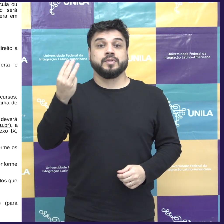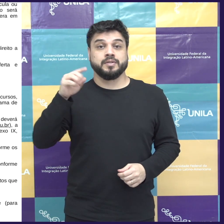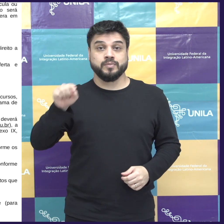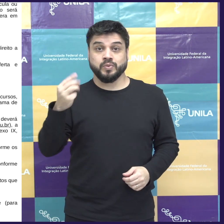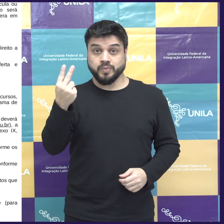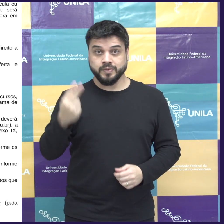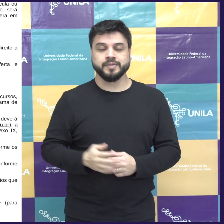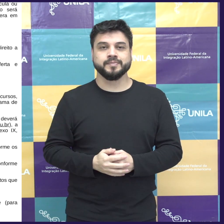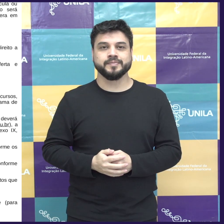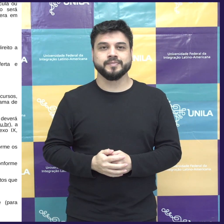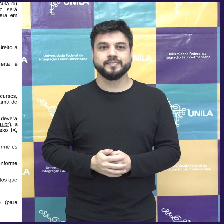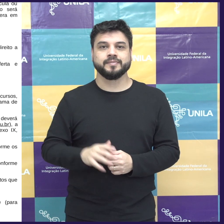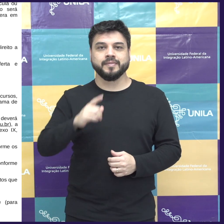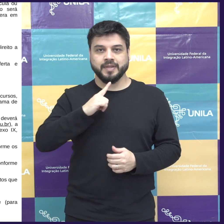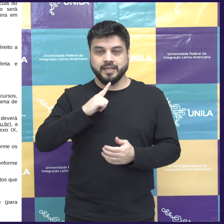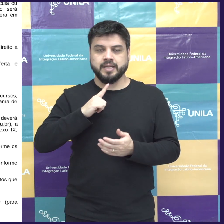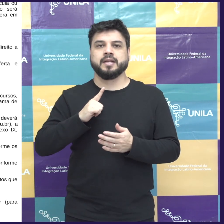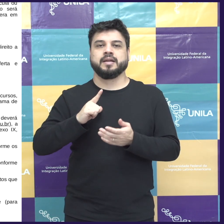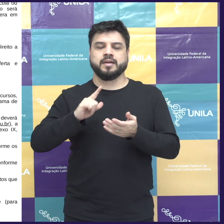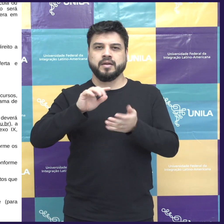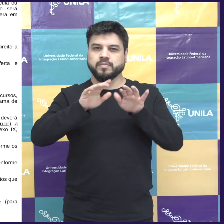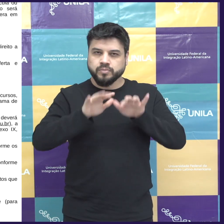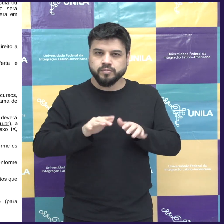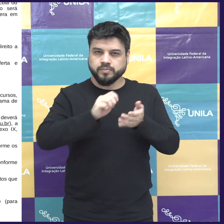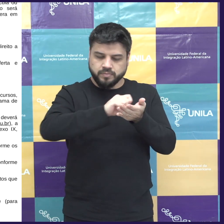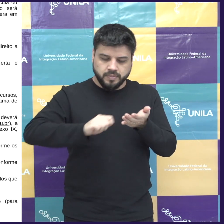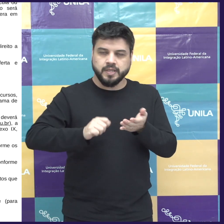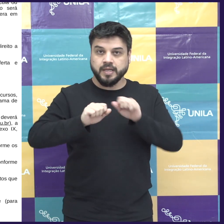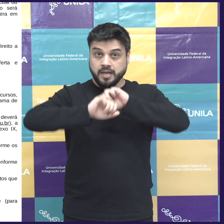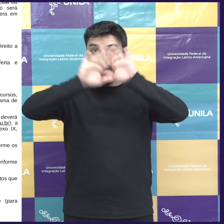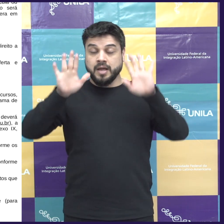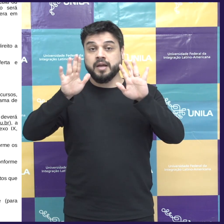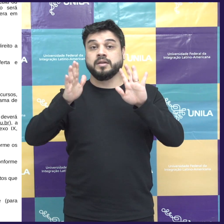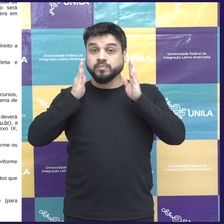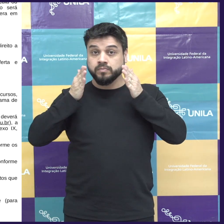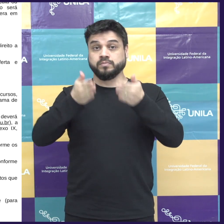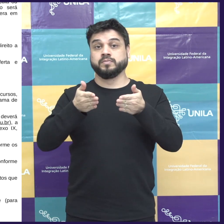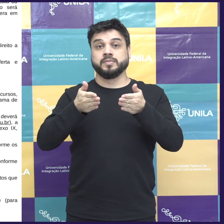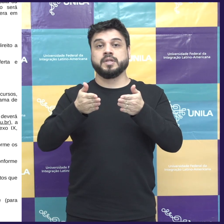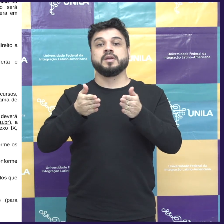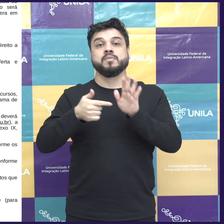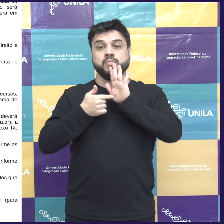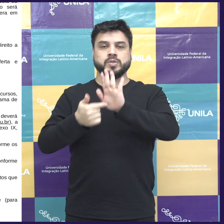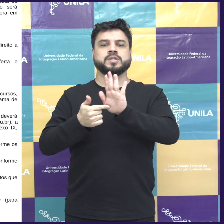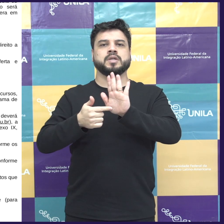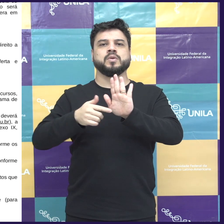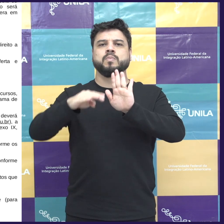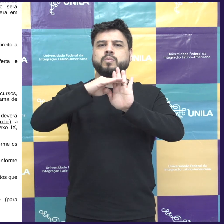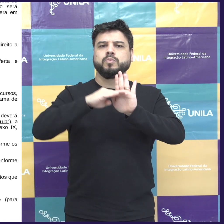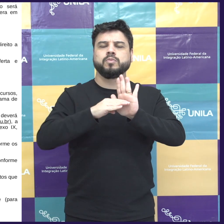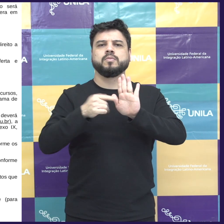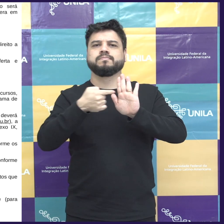10.3.2. Estar redigido de forma clara e precisa, chamando atenção para os pontos que julguem descumprir esse edital de